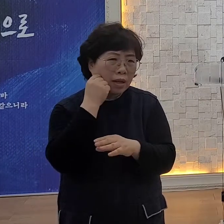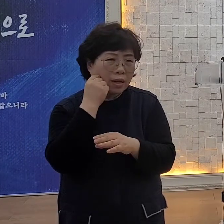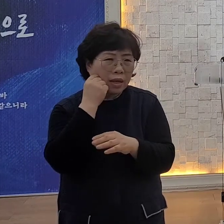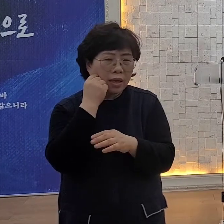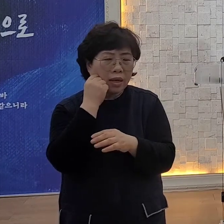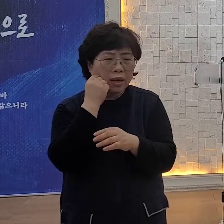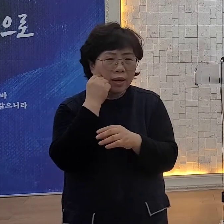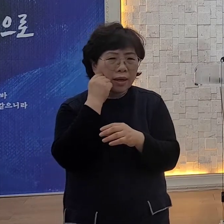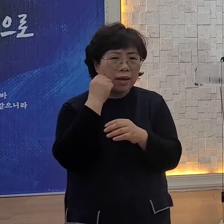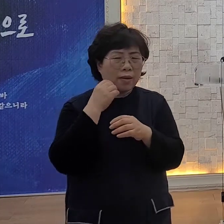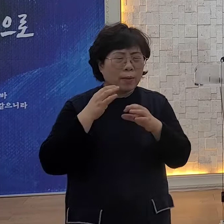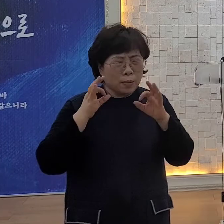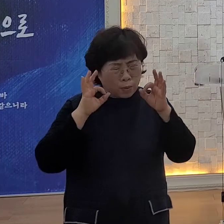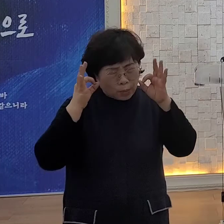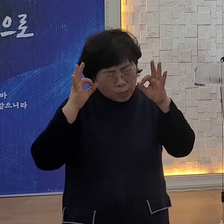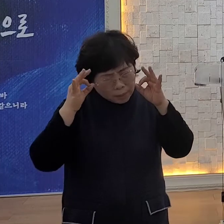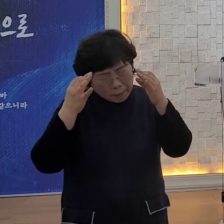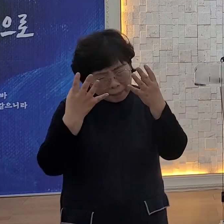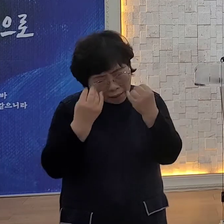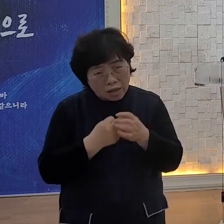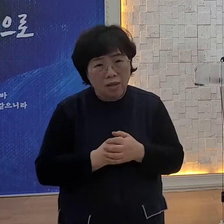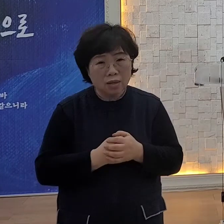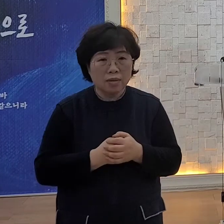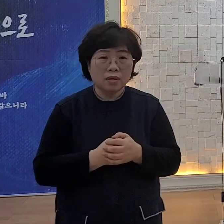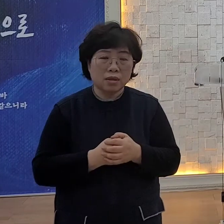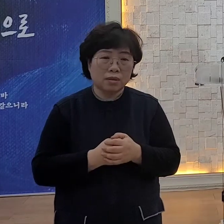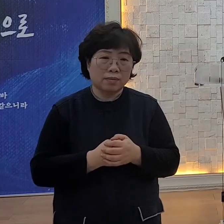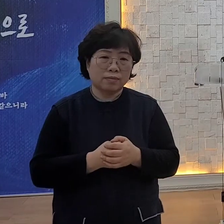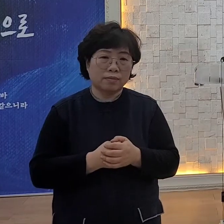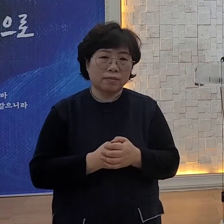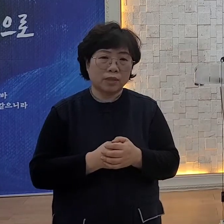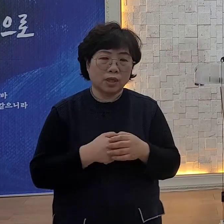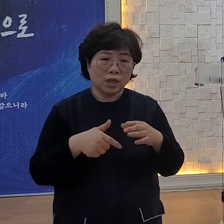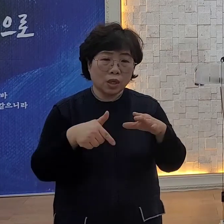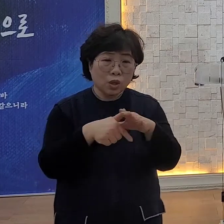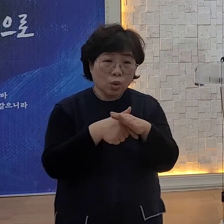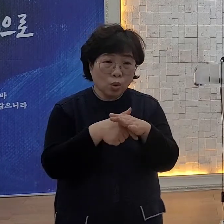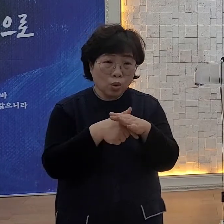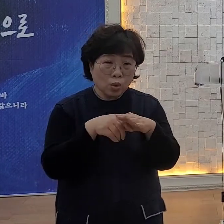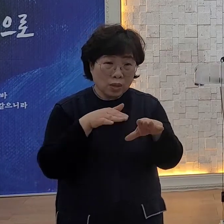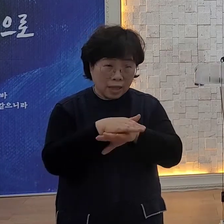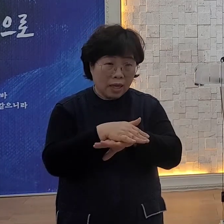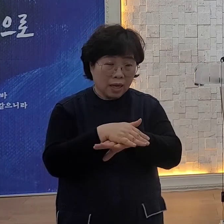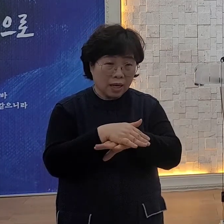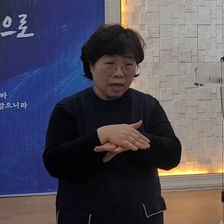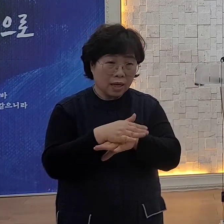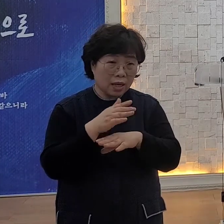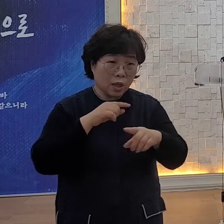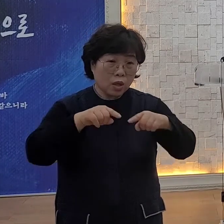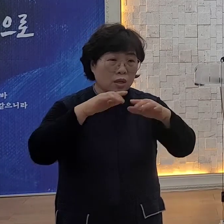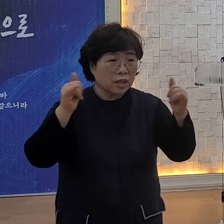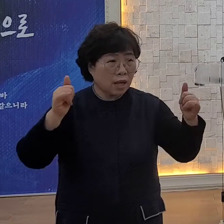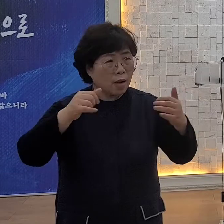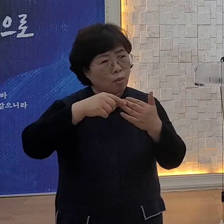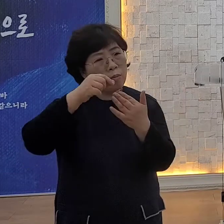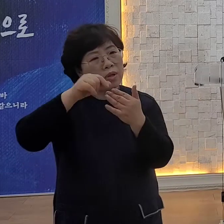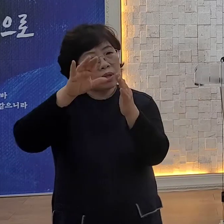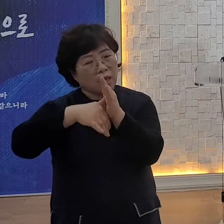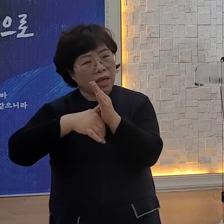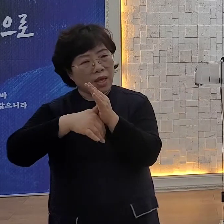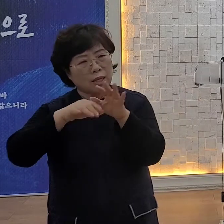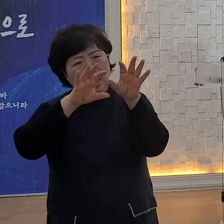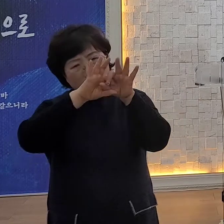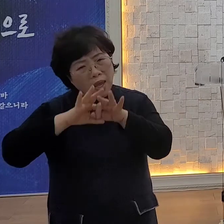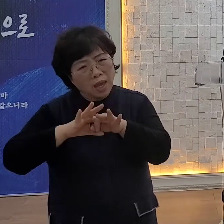그 문자를 받았어요. 목사님 지금 빨리 어느 10명의 시의원 전화번호를 주더라고요. 이분들에게